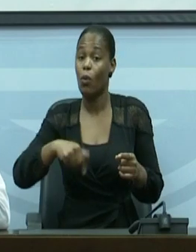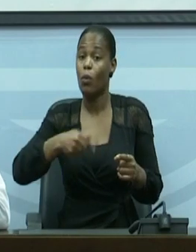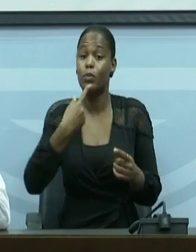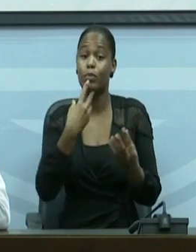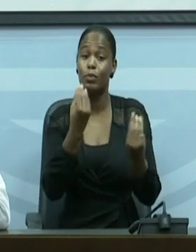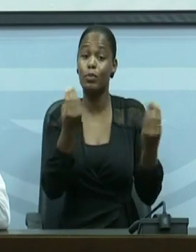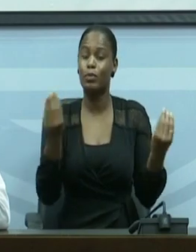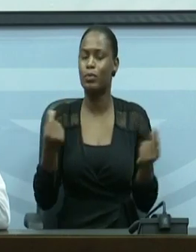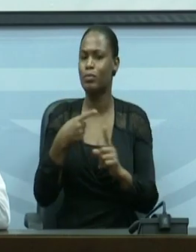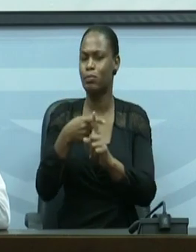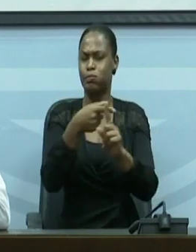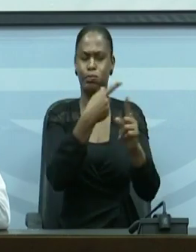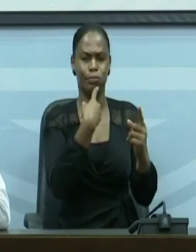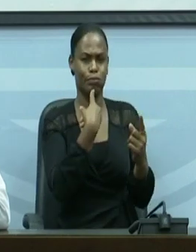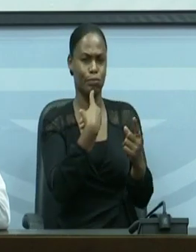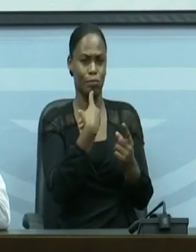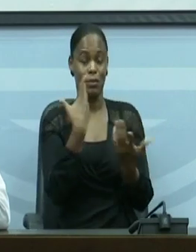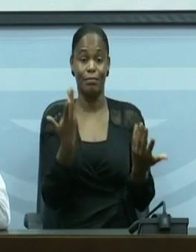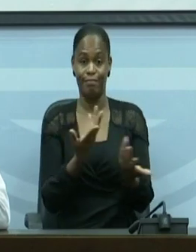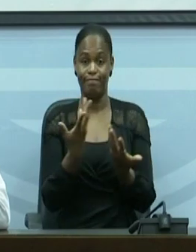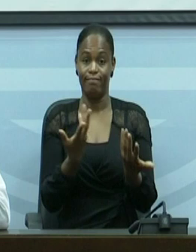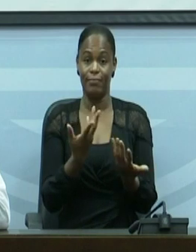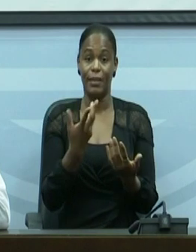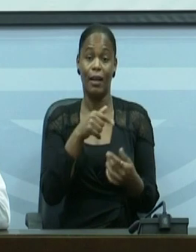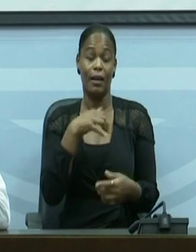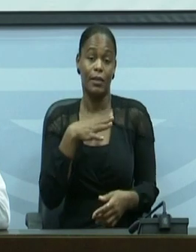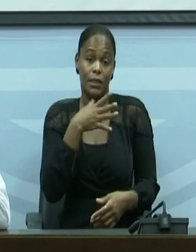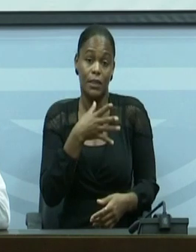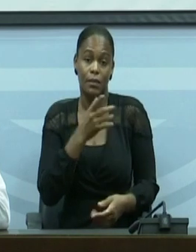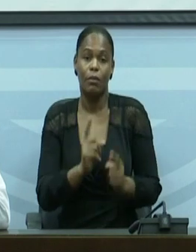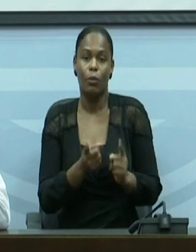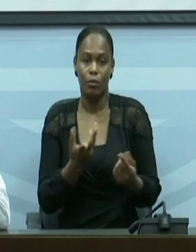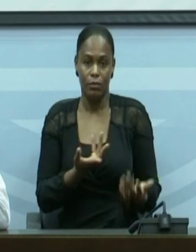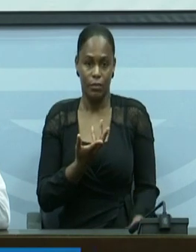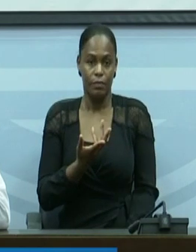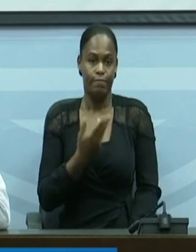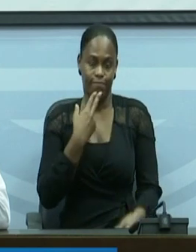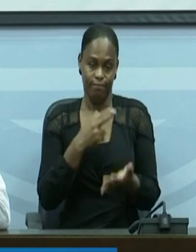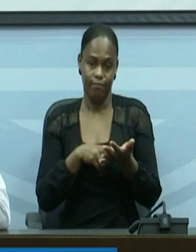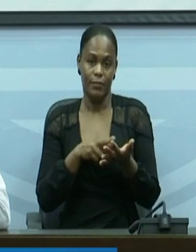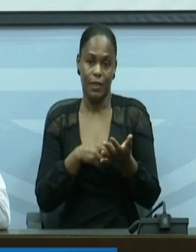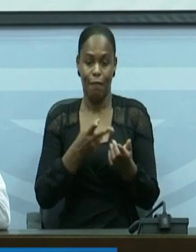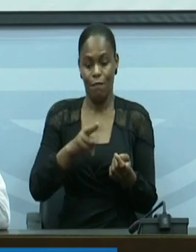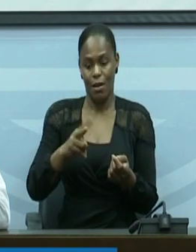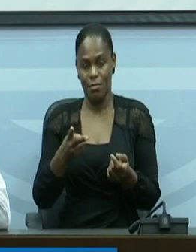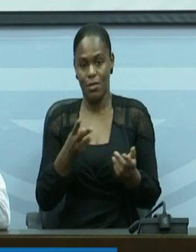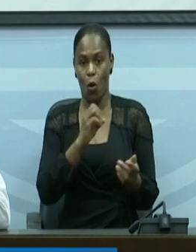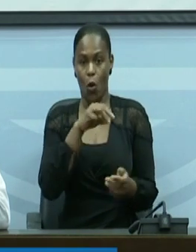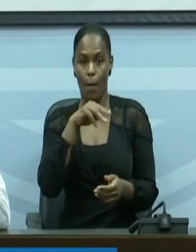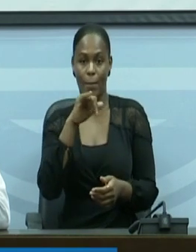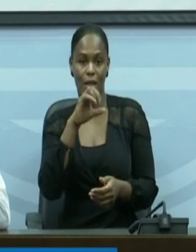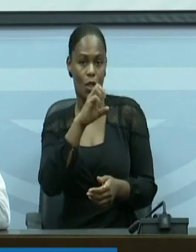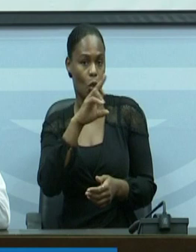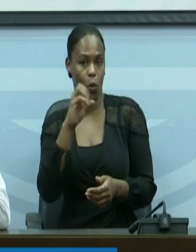muitos casos identificados. E isso significa que, de facto, a variante Omicron